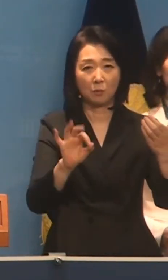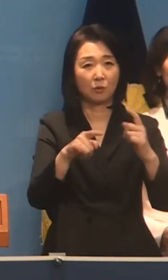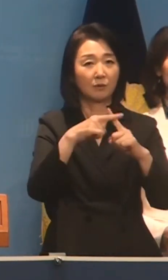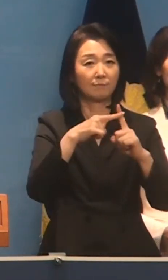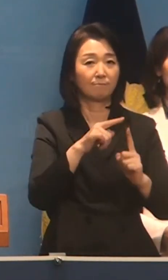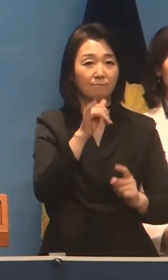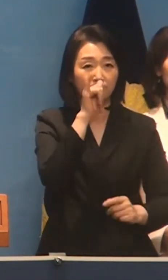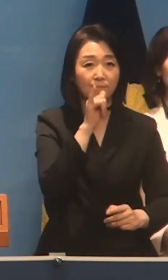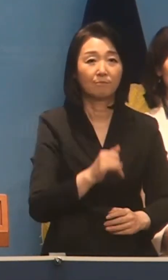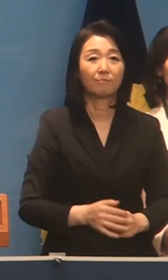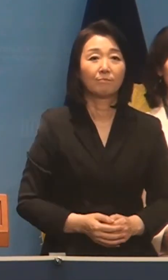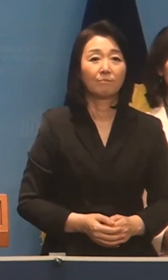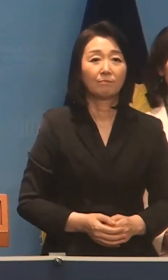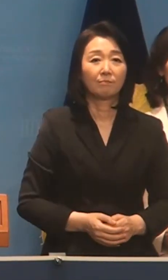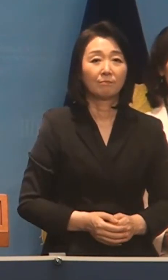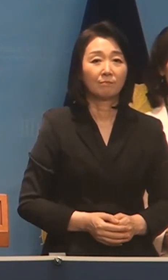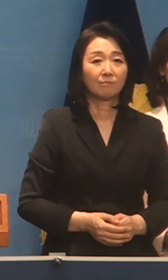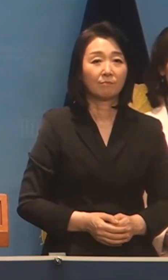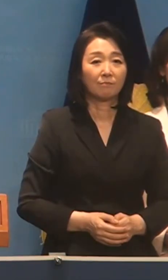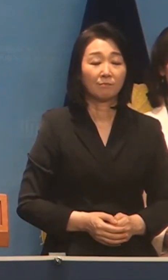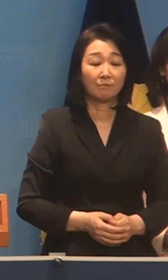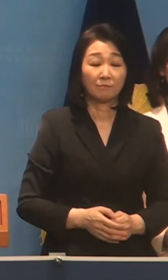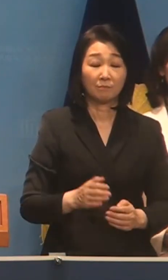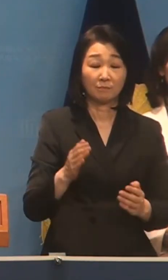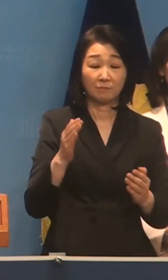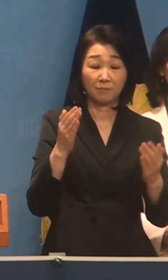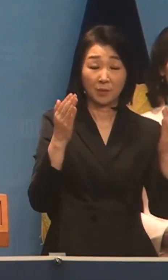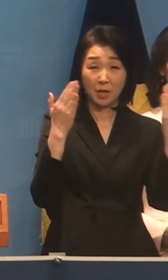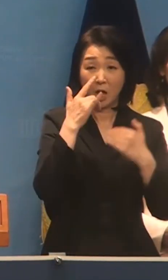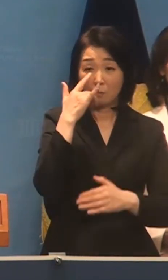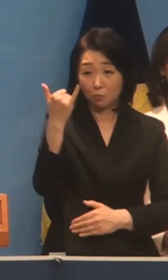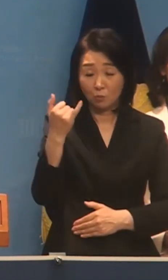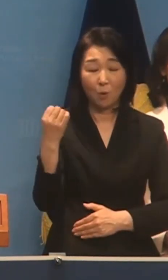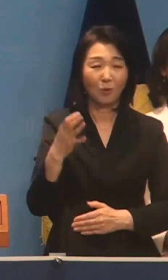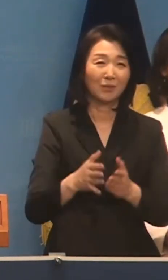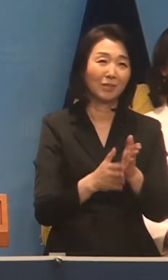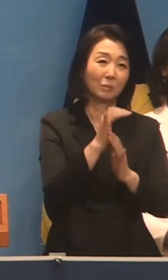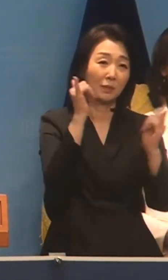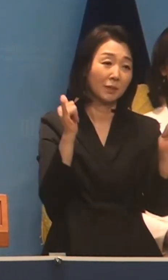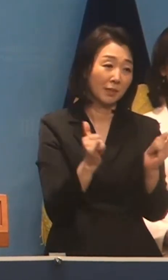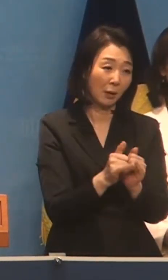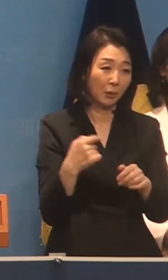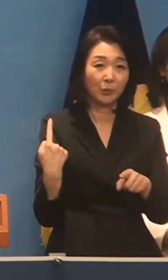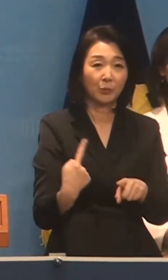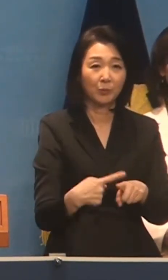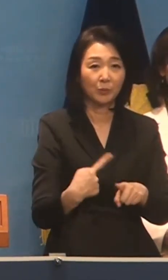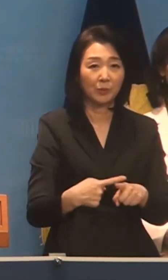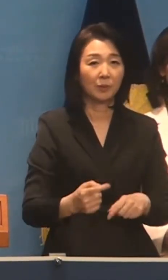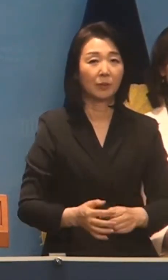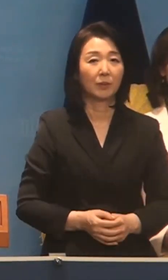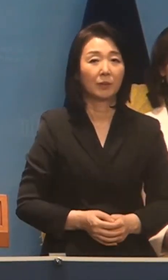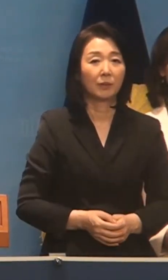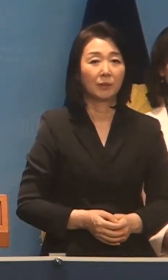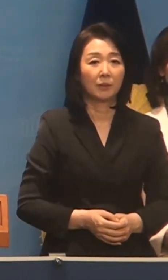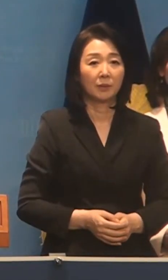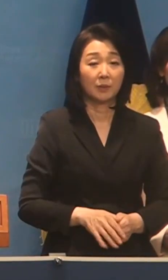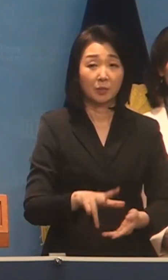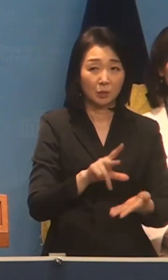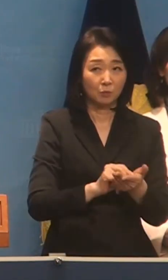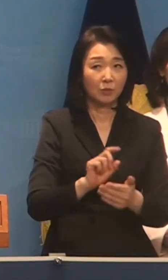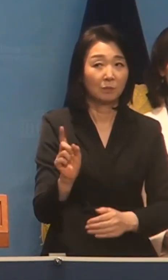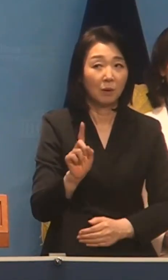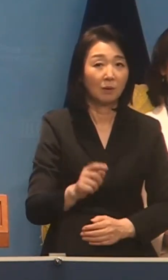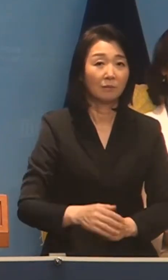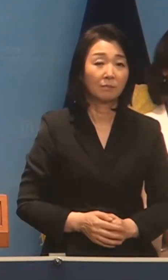긍정적으로 보았습니다. 학부모는 물론 시민사회도 마찬가지입니다. 이